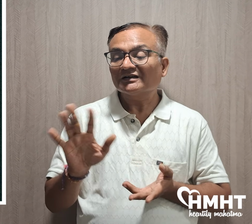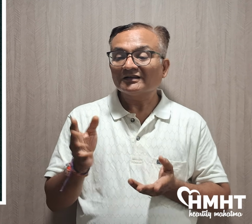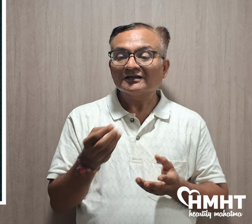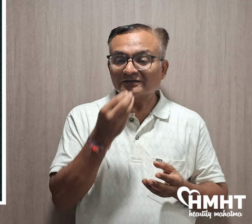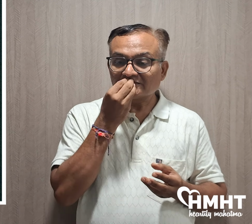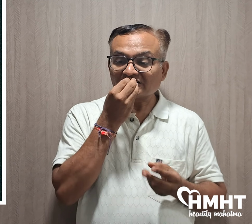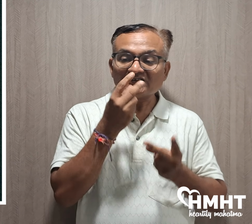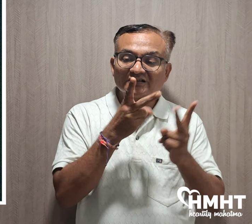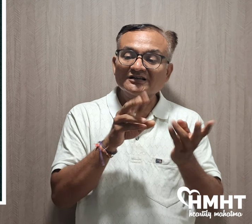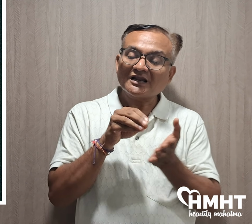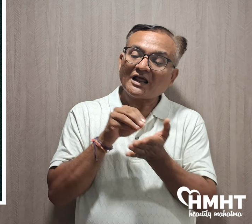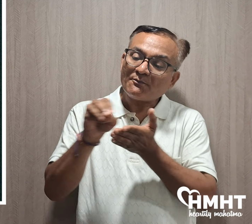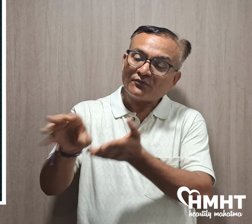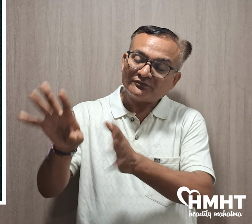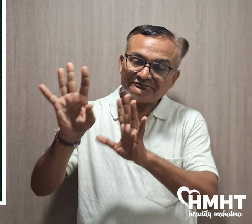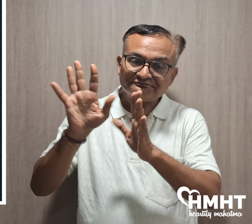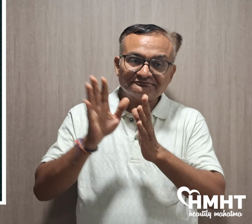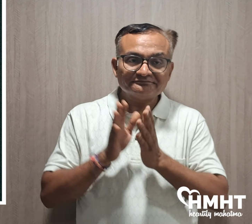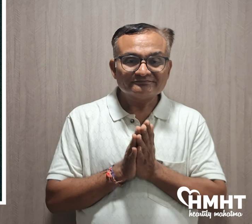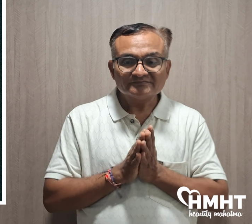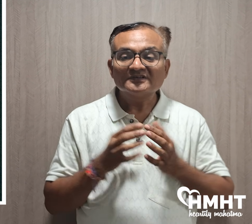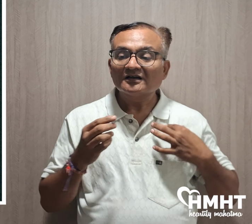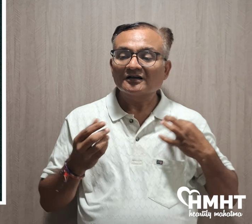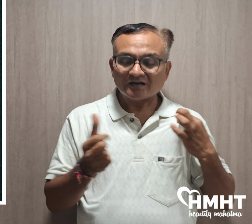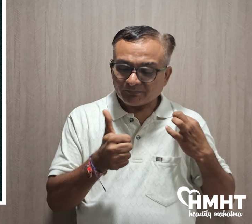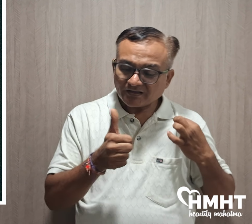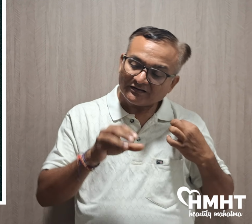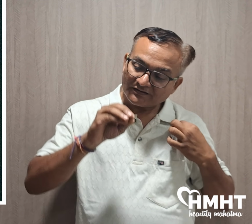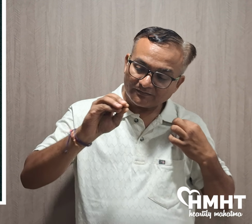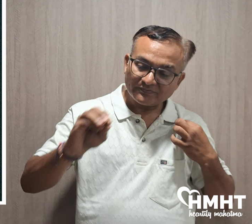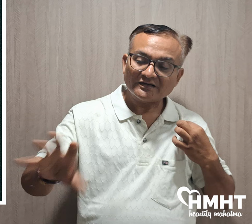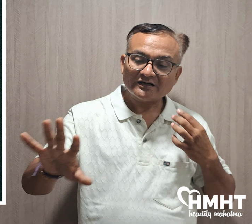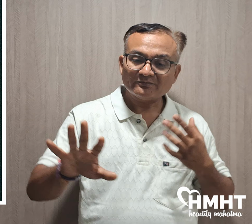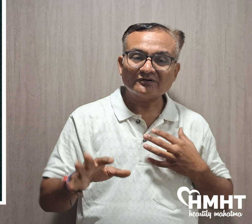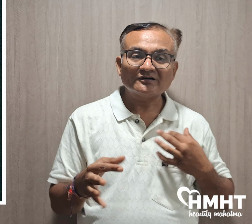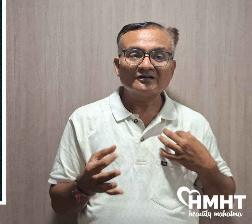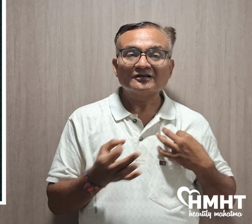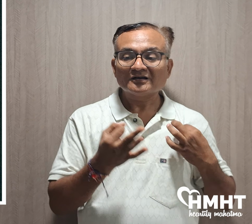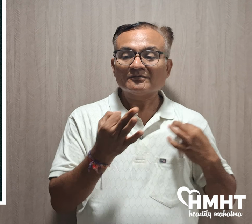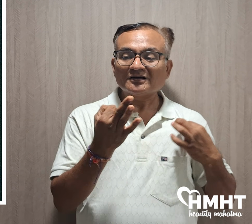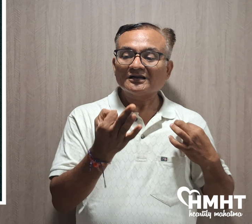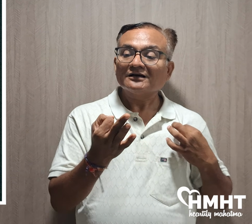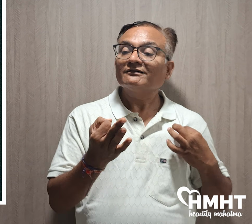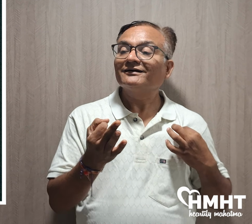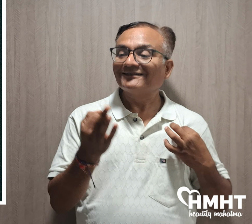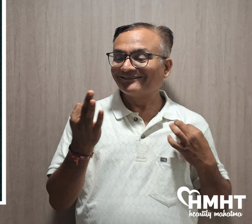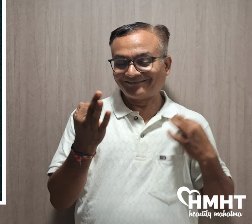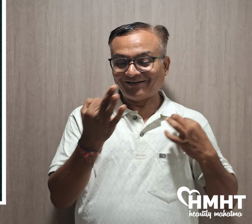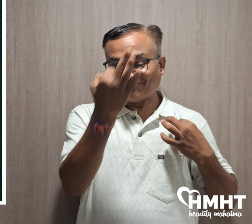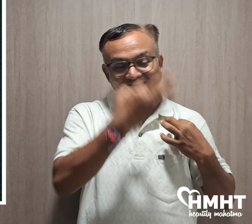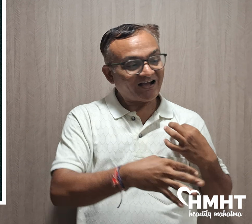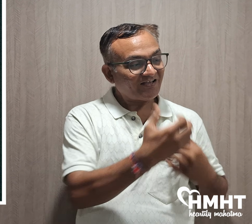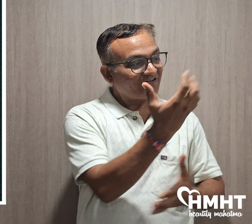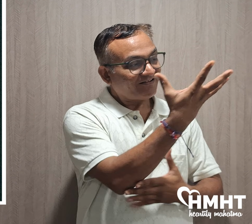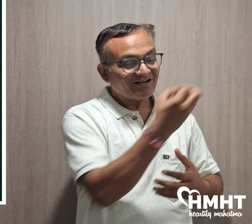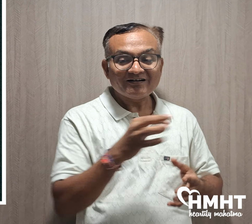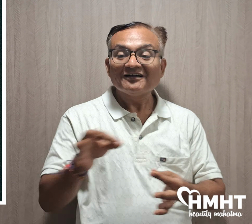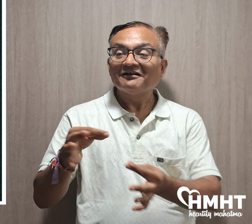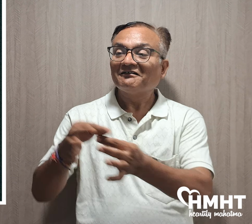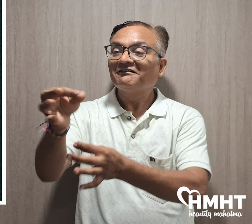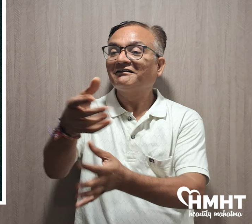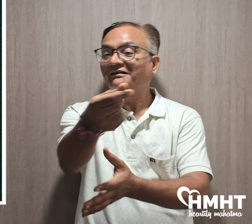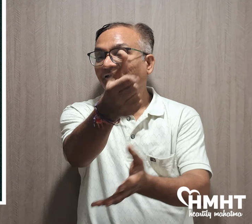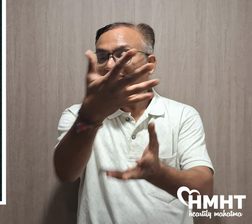જલ્દી થઈ જશે, પણ ખાવાની વસ્તુ આપીએ, કપડાના તો કપડાં આપીએ, નવા કપડાં આપીએ ને તોય વેચ્યા એવા છે આજકાલ